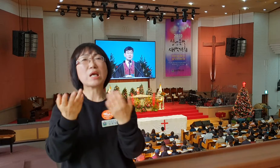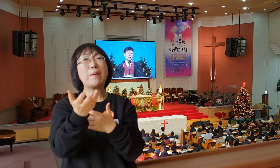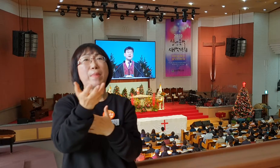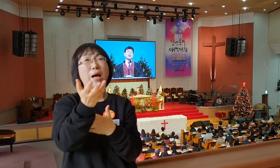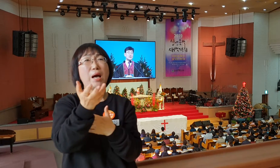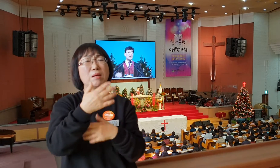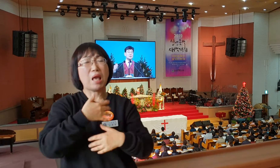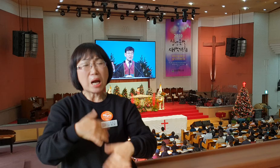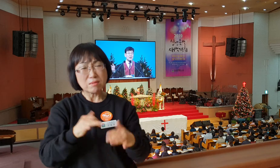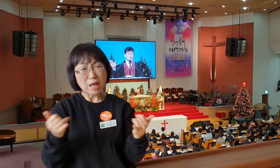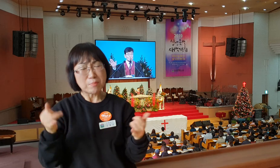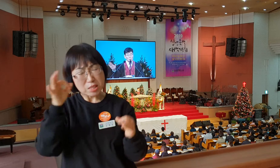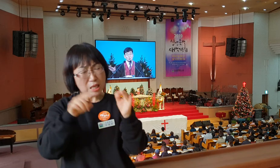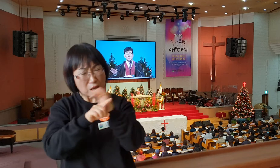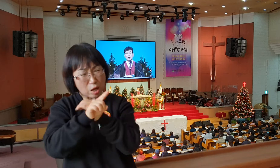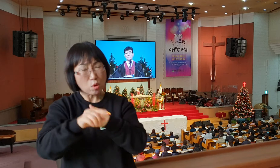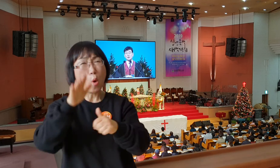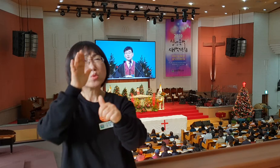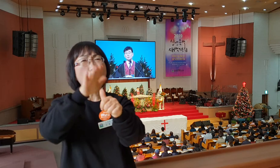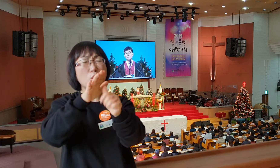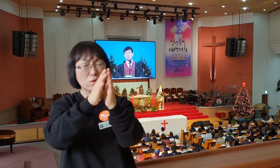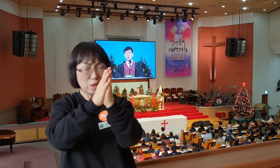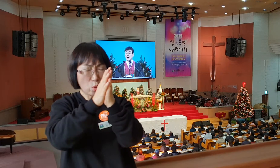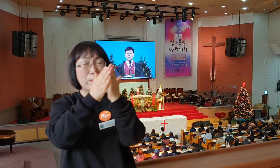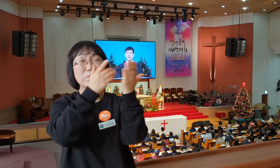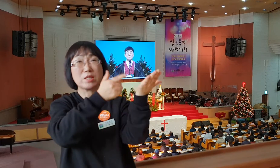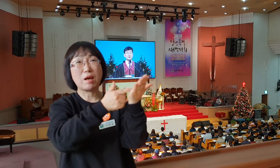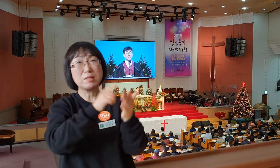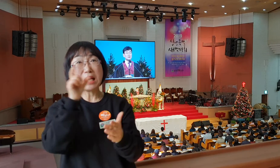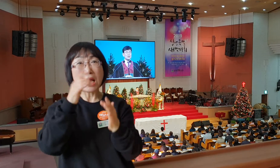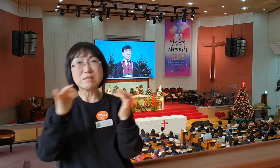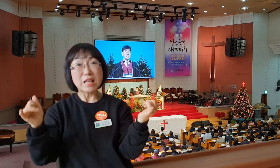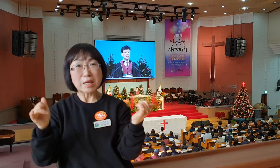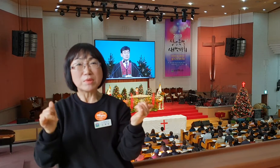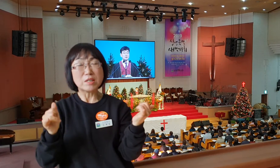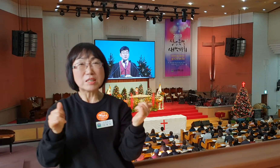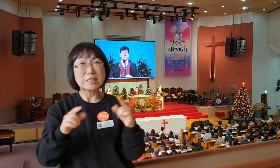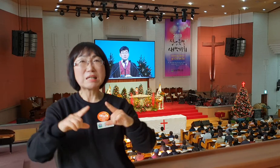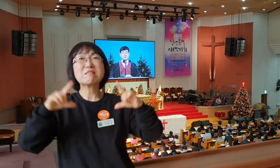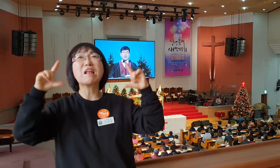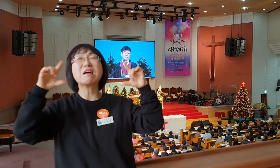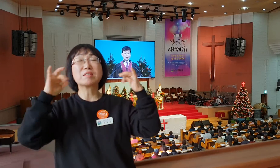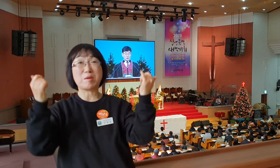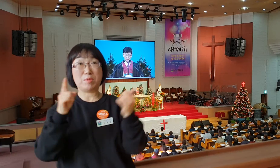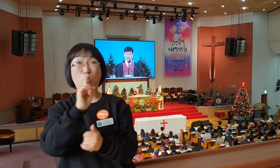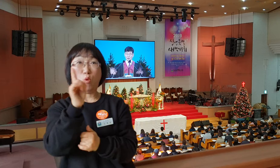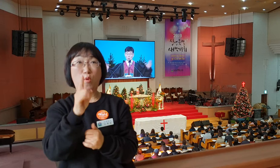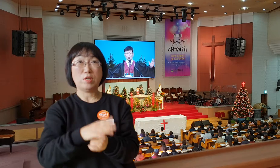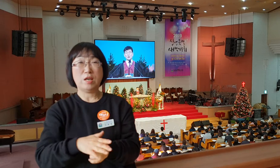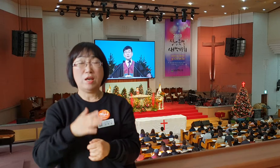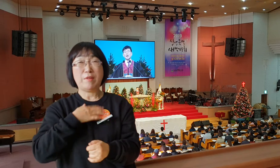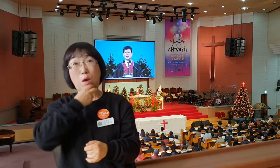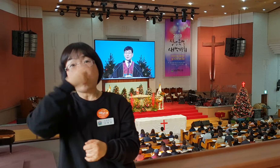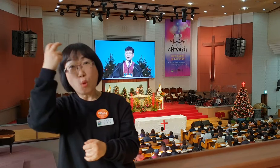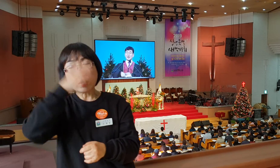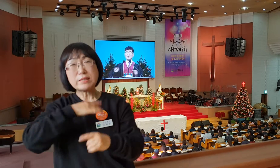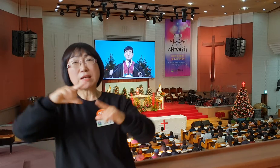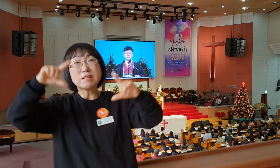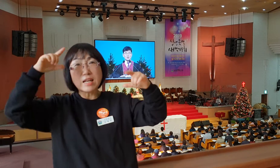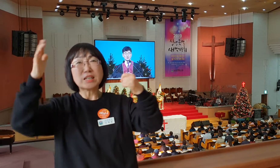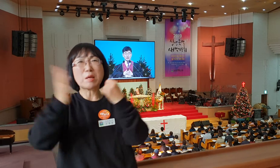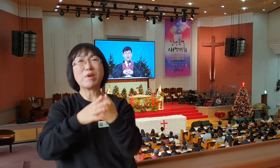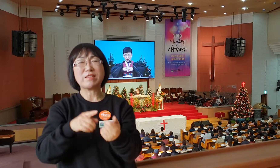약한 사람이 찾아가는 손 얹고 기도하는 거예요 강한 사람은 어떻게 합니까 잘난 사람들은 잘난 사람들은 내가 똑똑하고 내가 잘하면